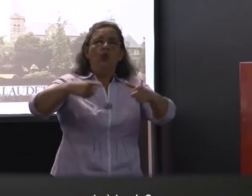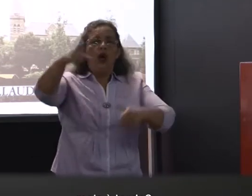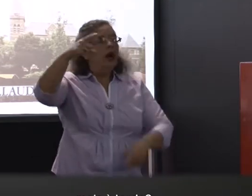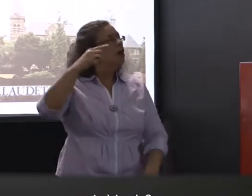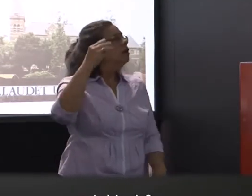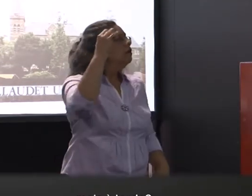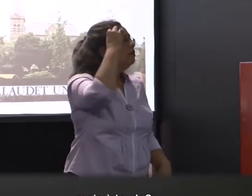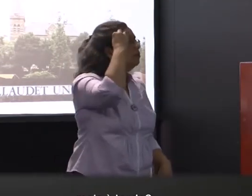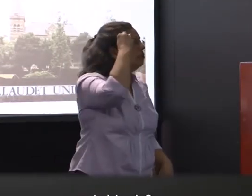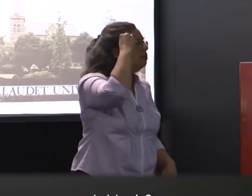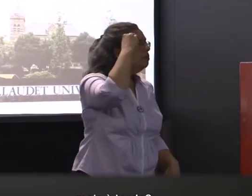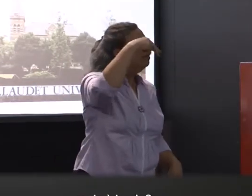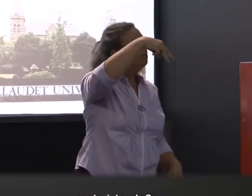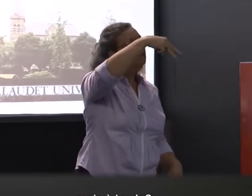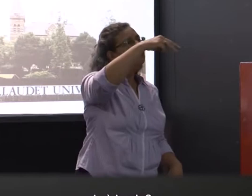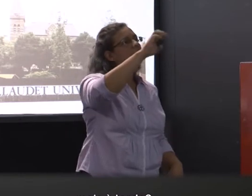Mais à tarde.